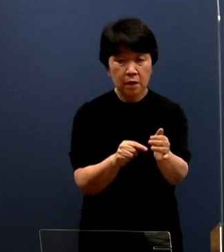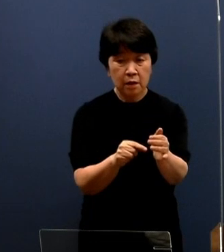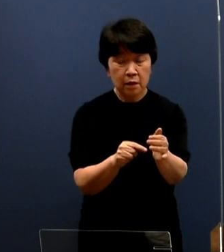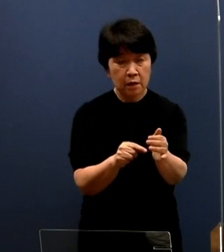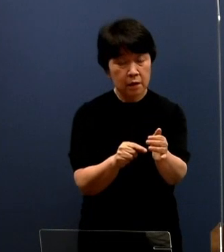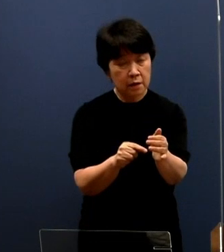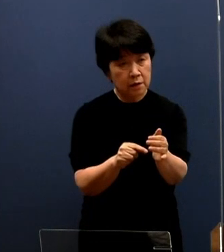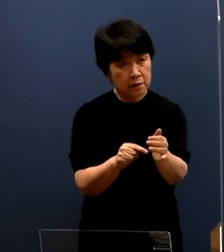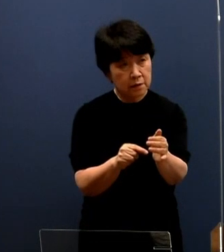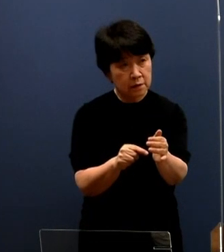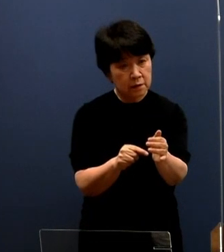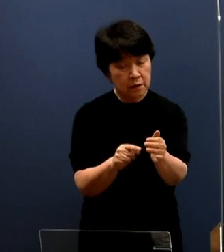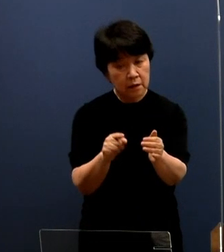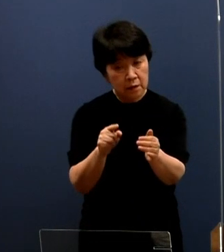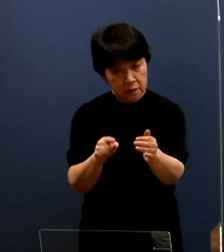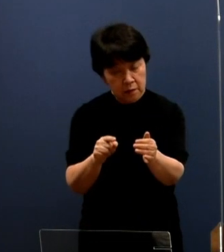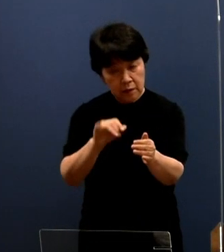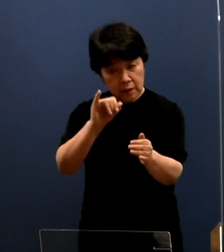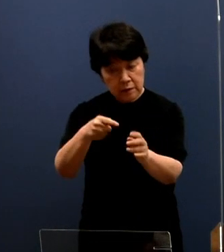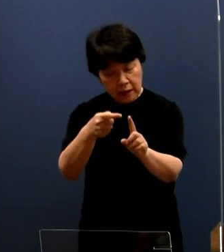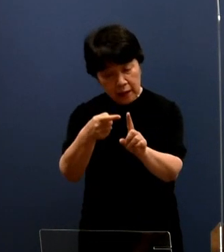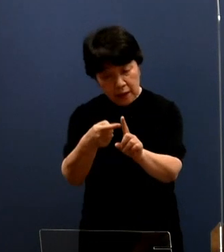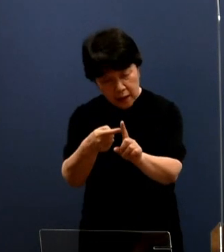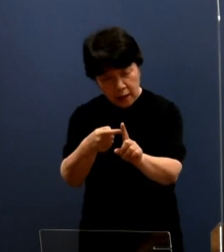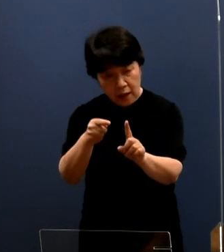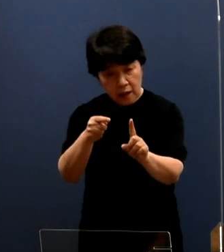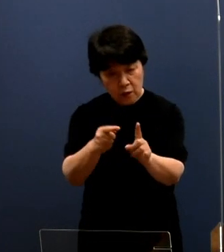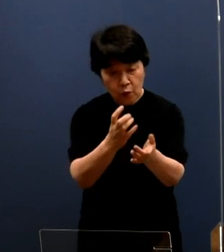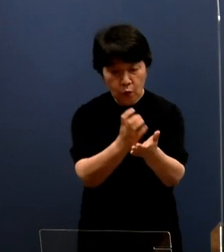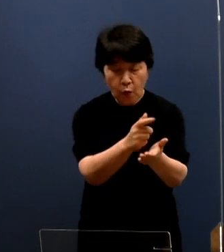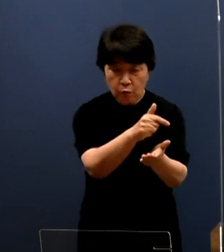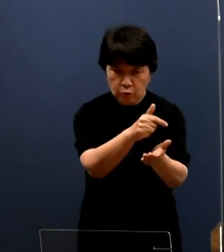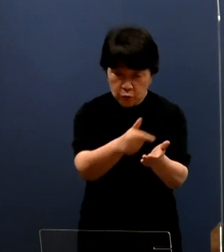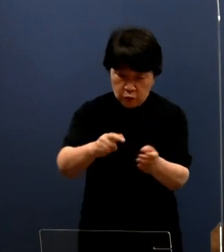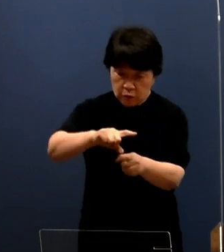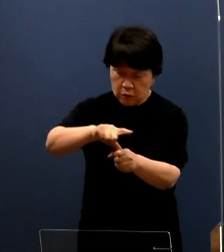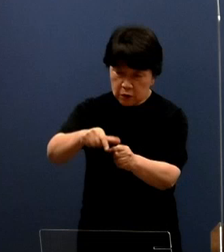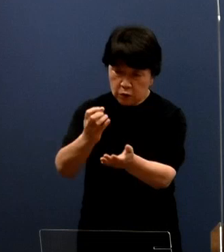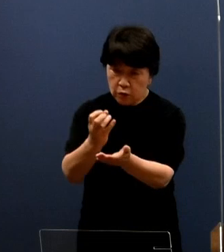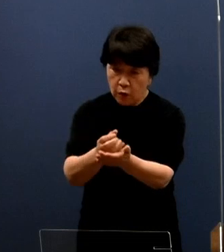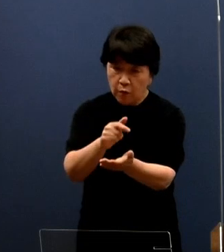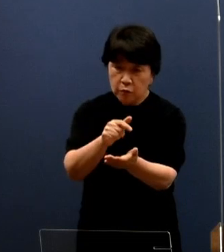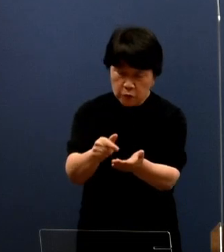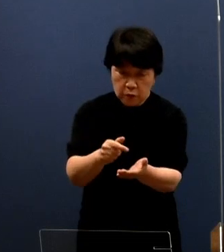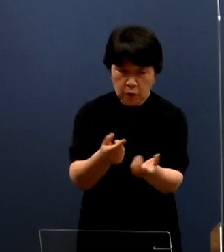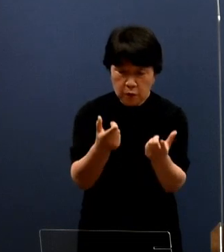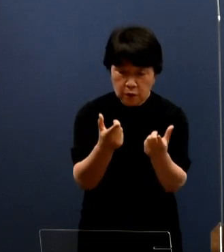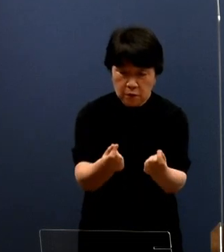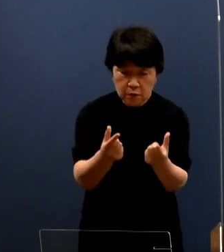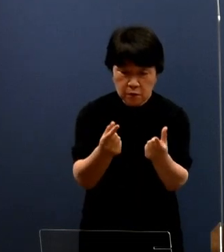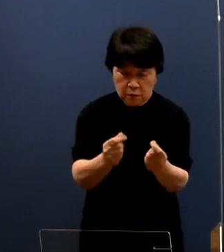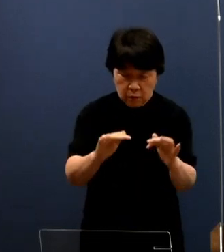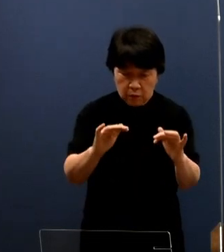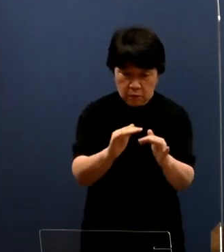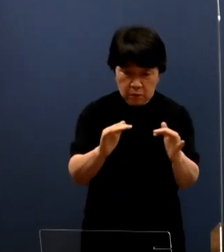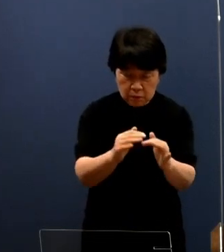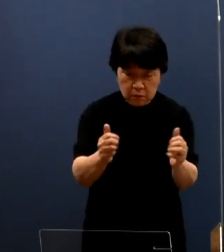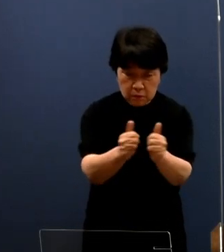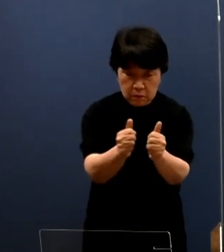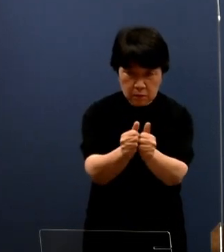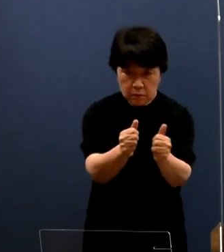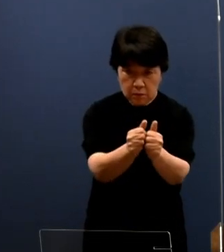その JA の大地の地区本部の間で、このしっかりと話し合ってもらう